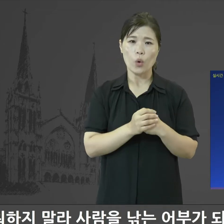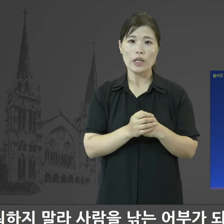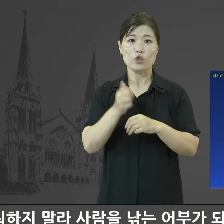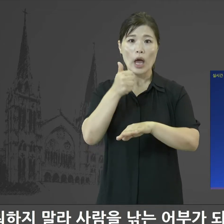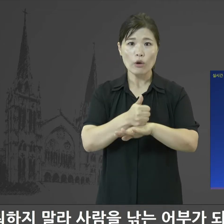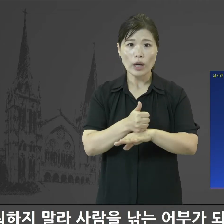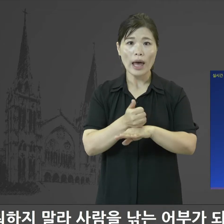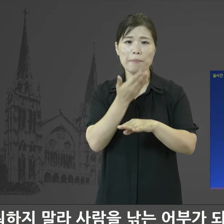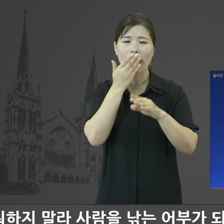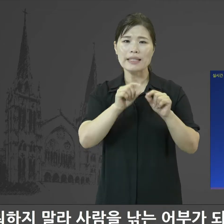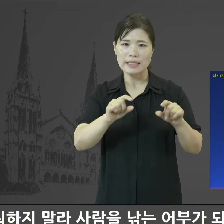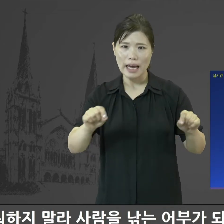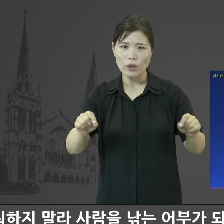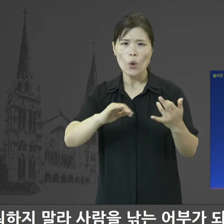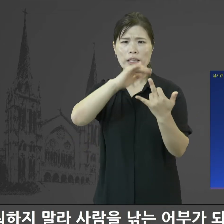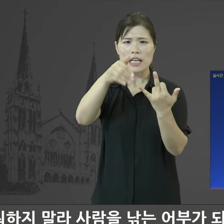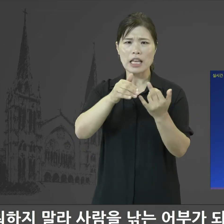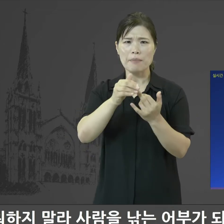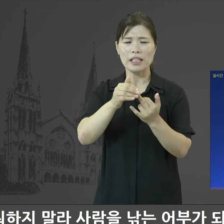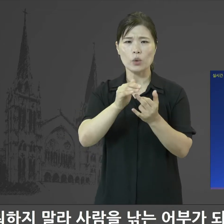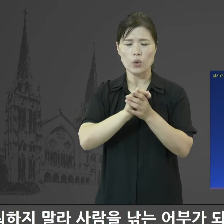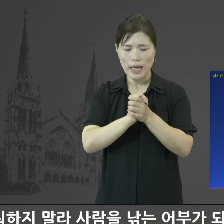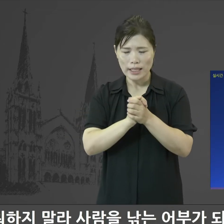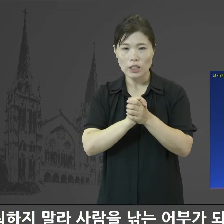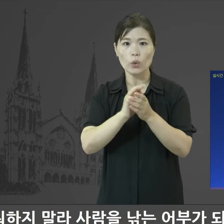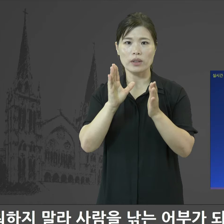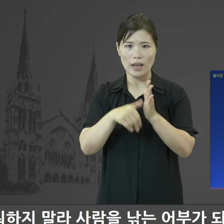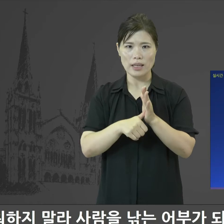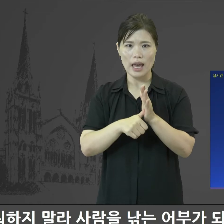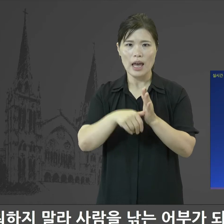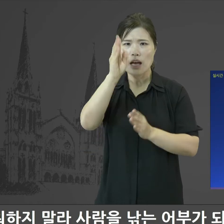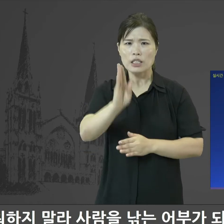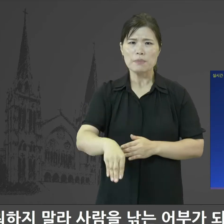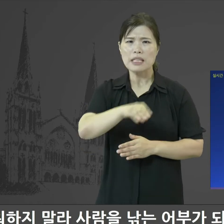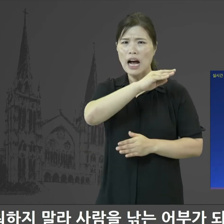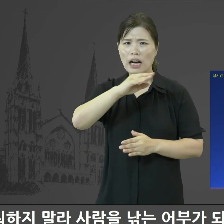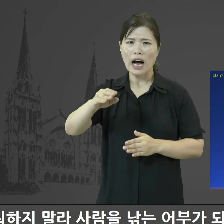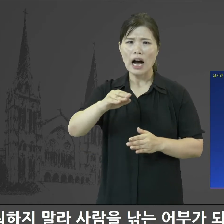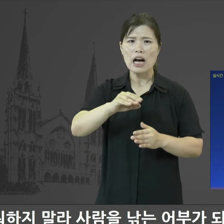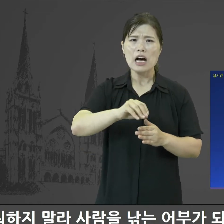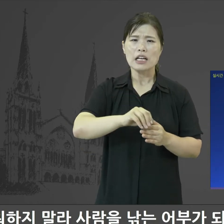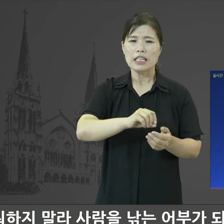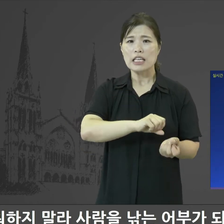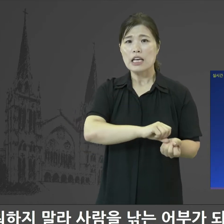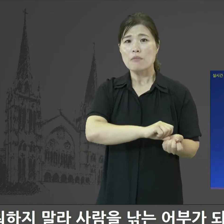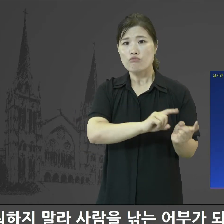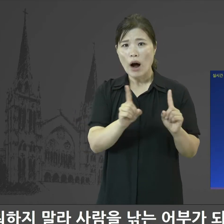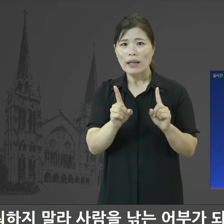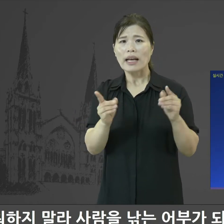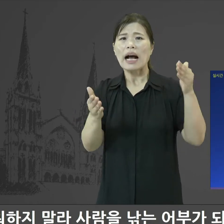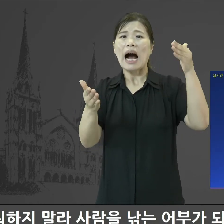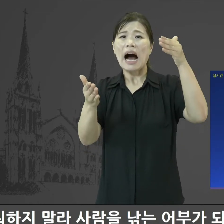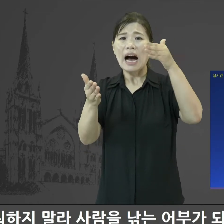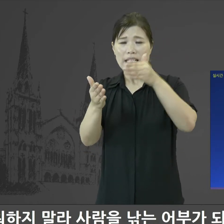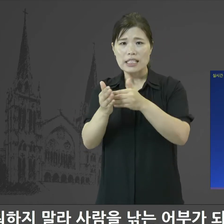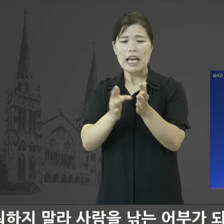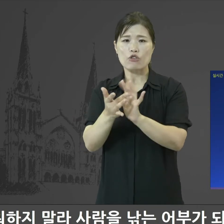만찬과 겟세마네 동산에서 그리고 십자가와 부활 승천에 이르기까지 베드로는 항상 주님의 앞에